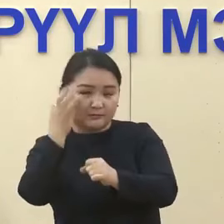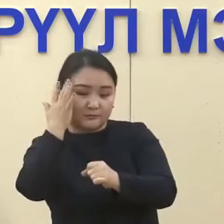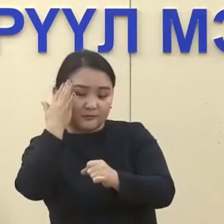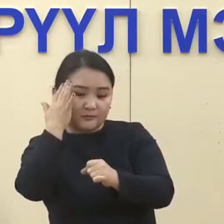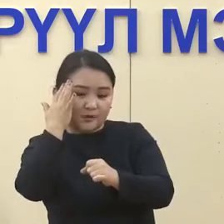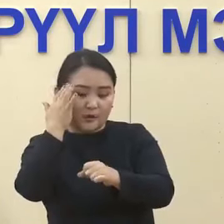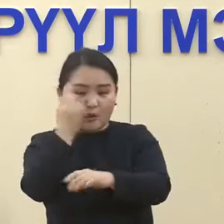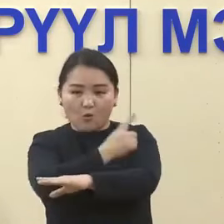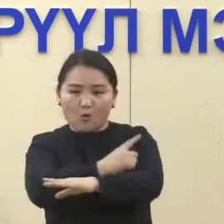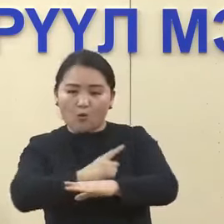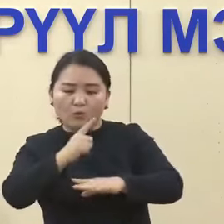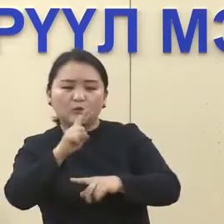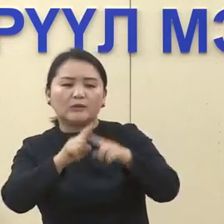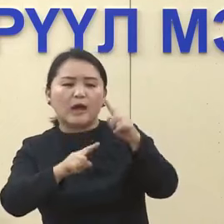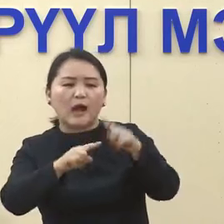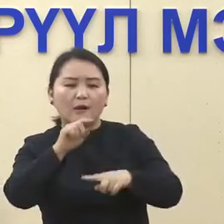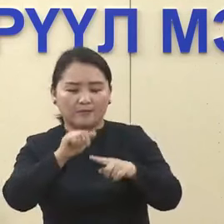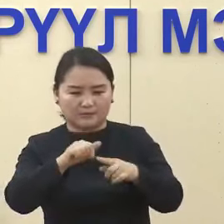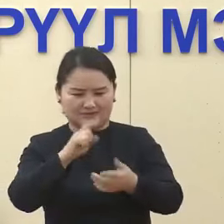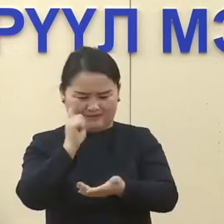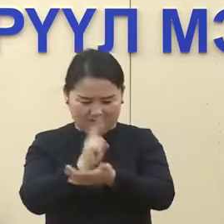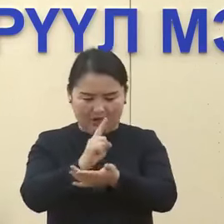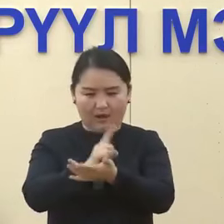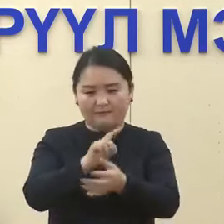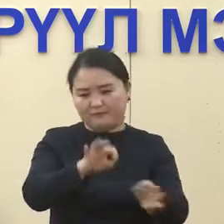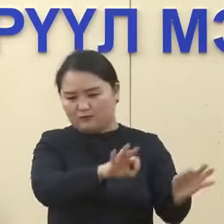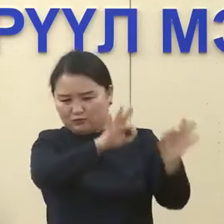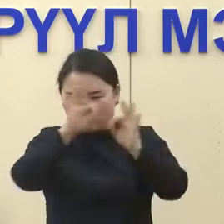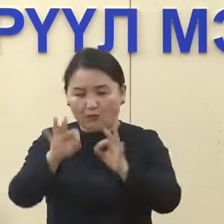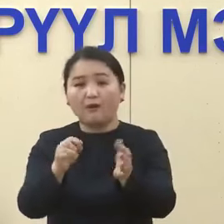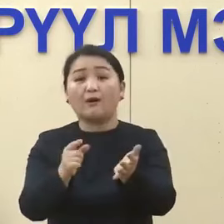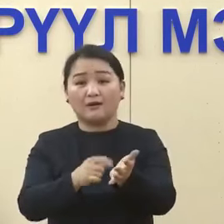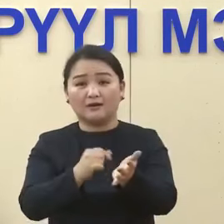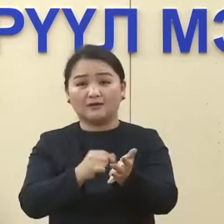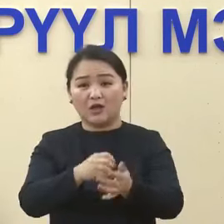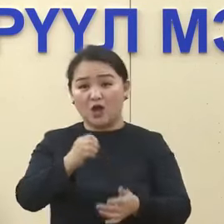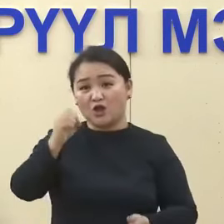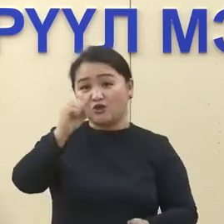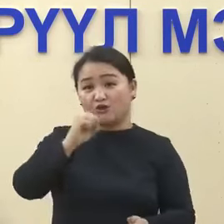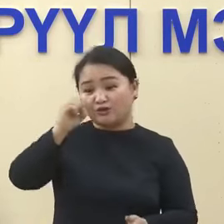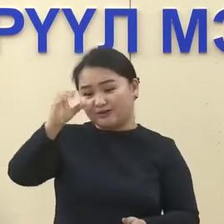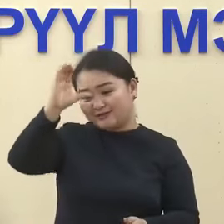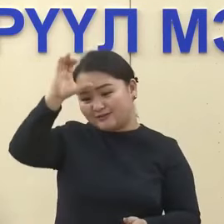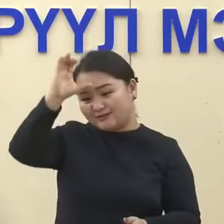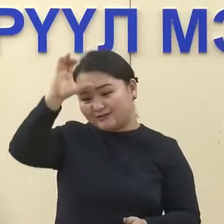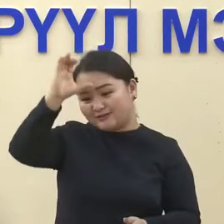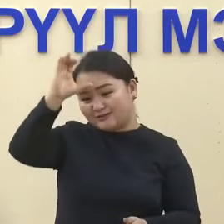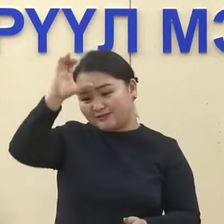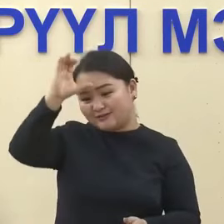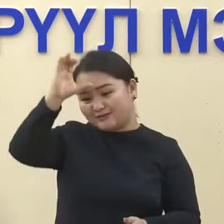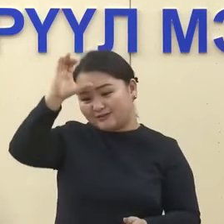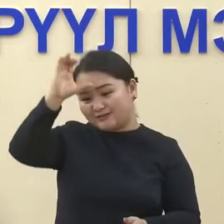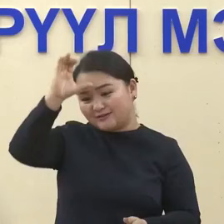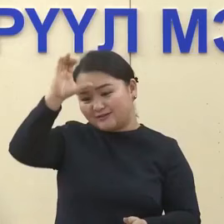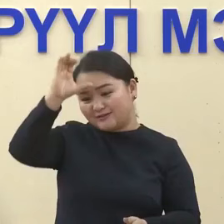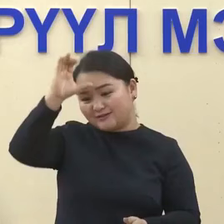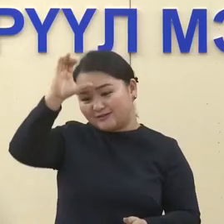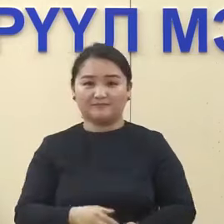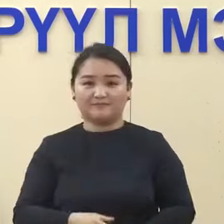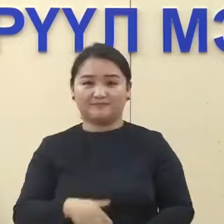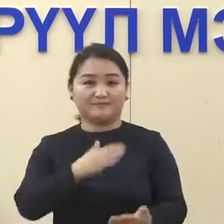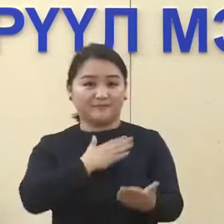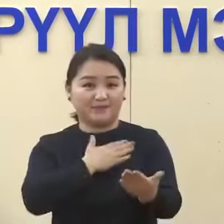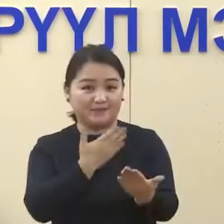үзэх тул зайлшгүй энэ шийдвэрийг сунгах шаардлагатай гэж ерөнхий сайд нь үндэслэлдээ мэдгдсэн байна. За,